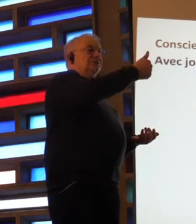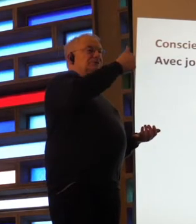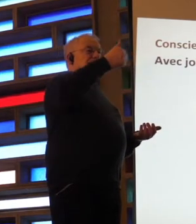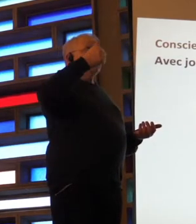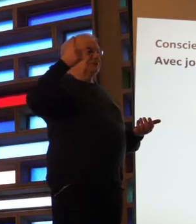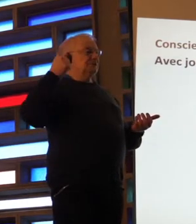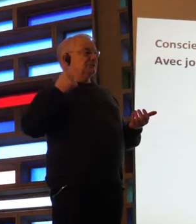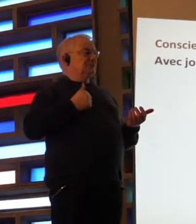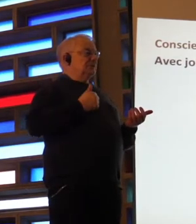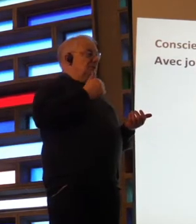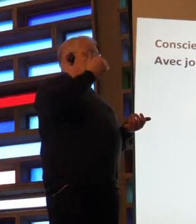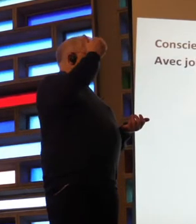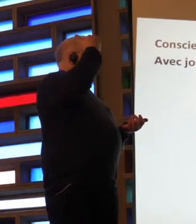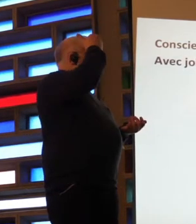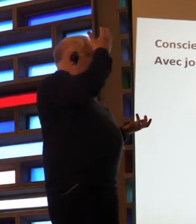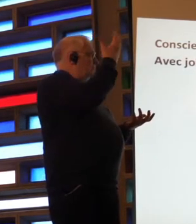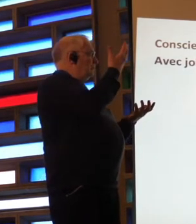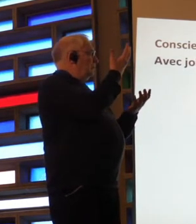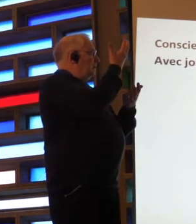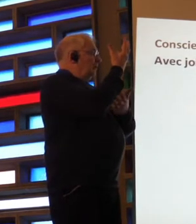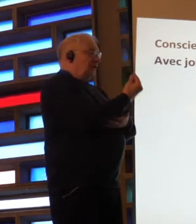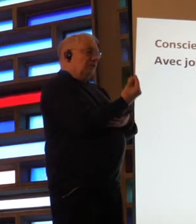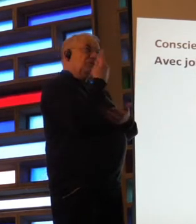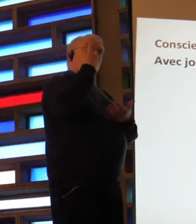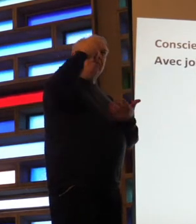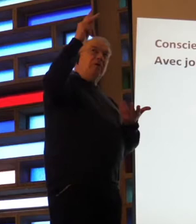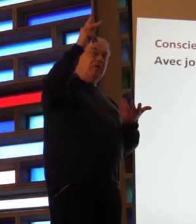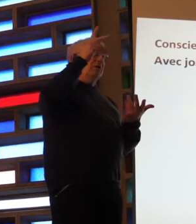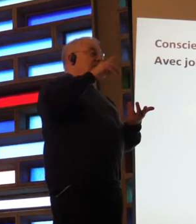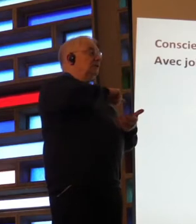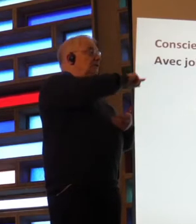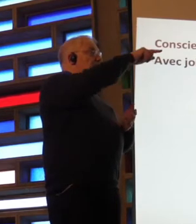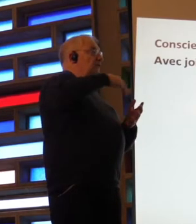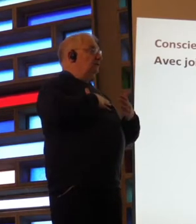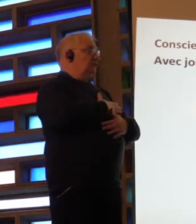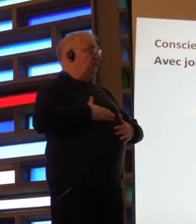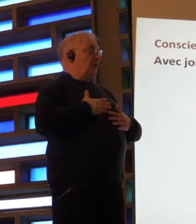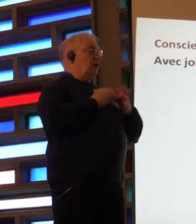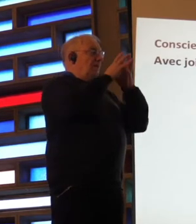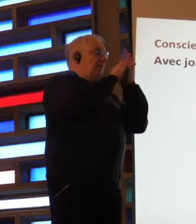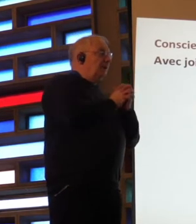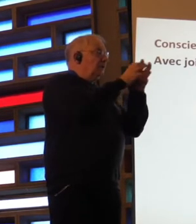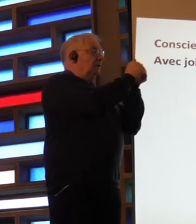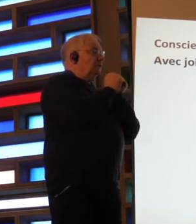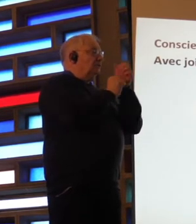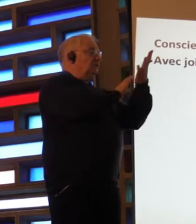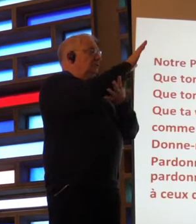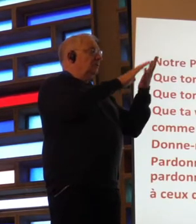chacun ton enfant, avec joie, nous prions et signons ensemble. Notre